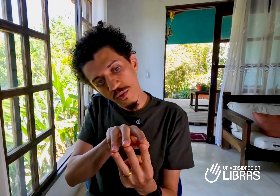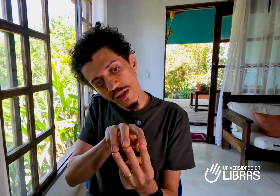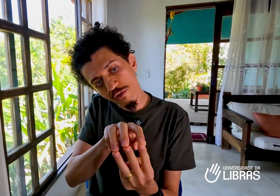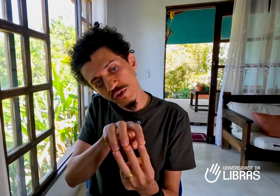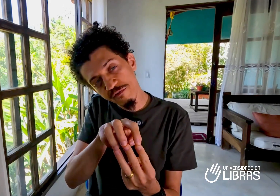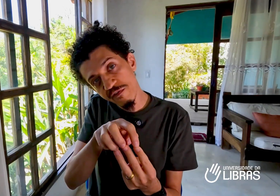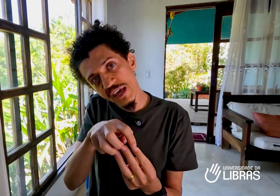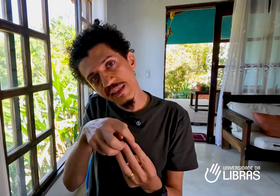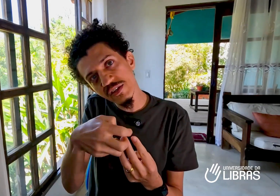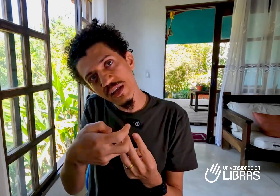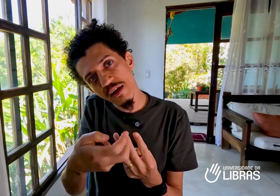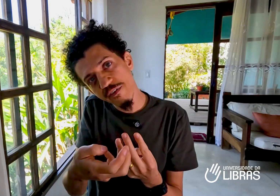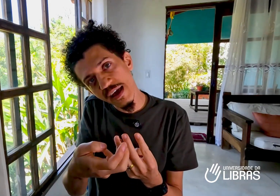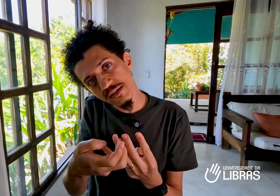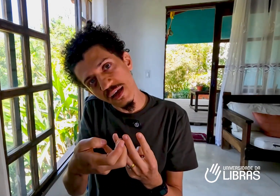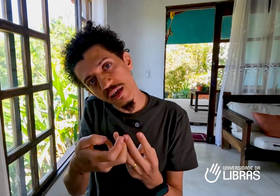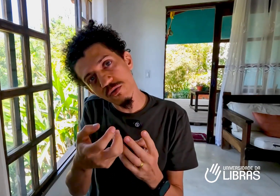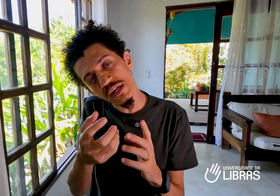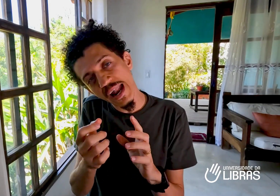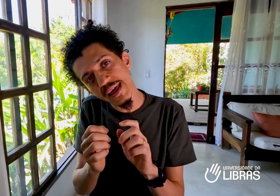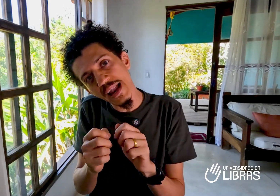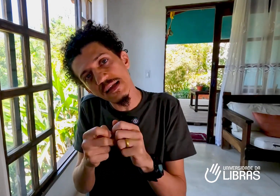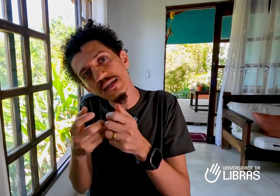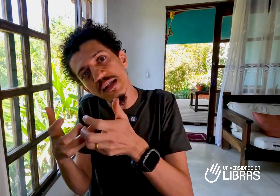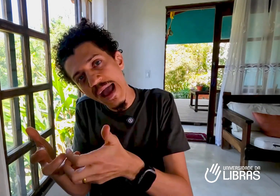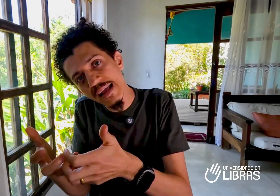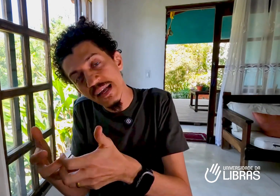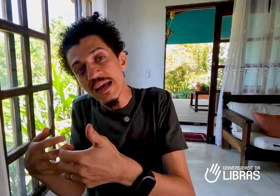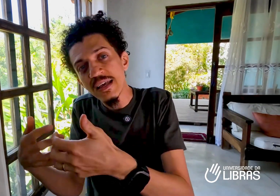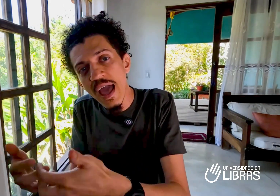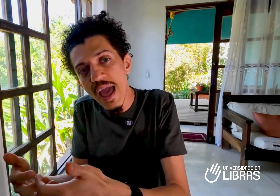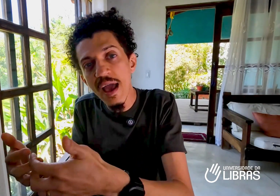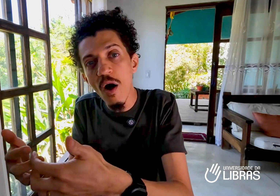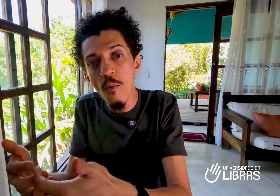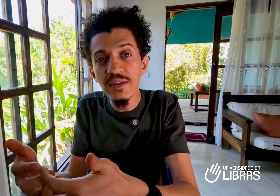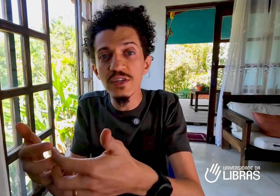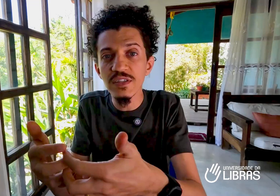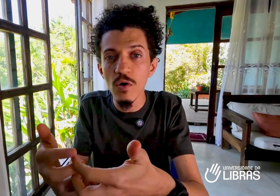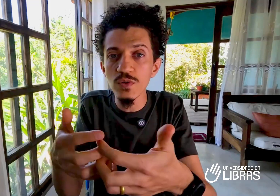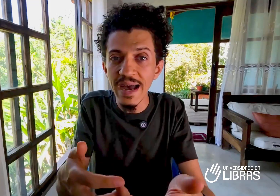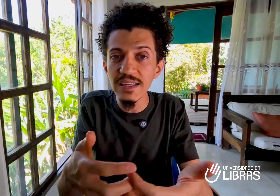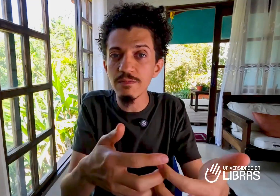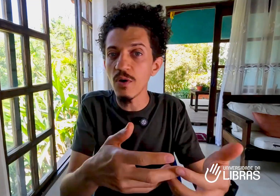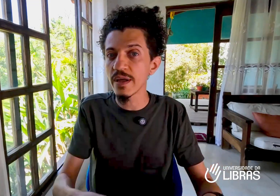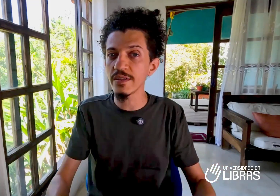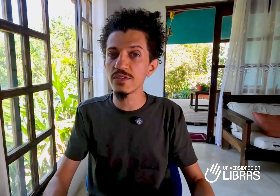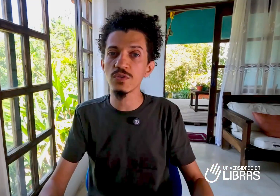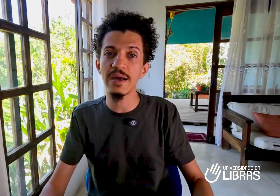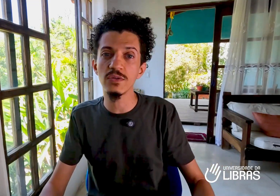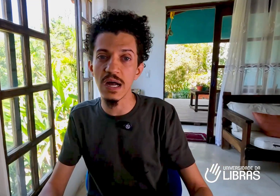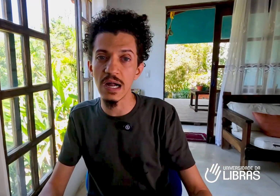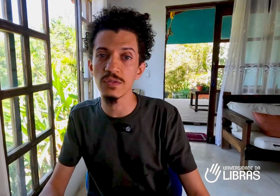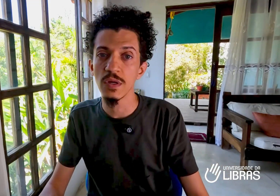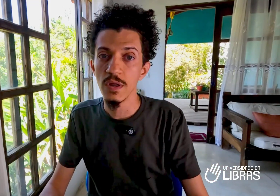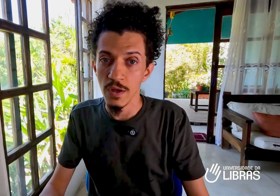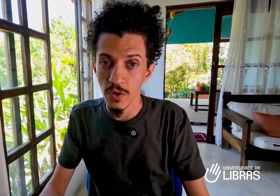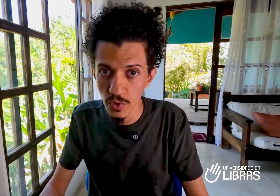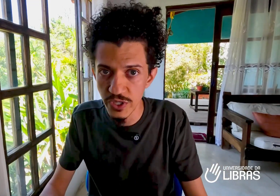nível de vida e de leveza e usar aqueles sinais que realmente são os mais importantes, os mais usados no dia a